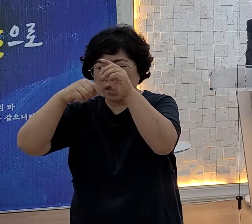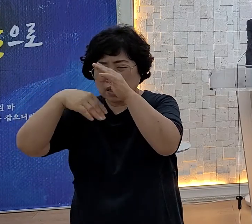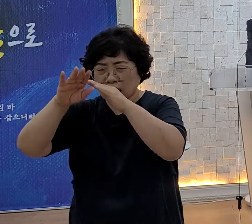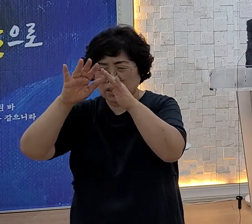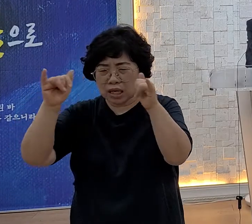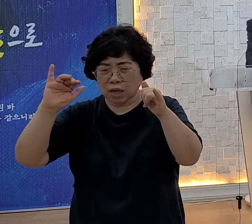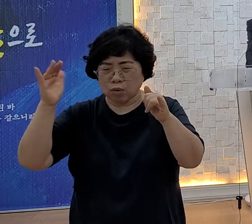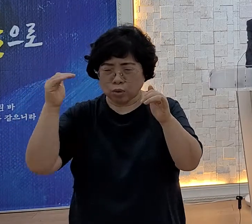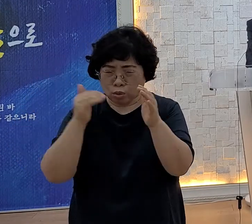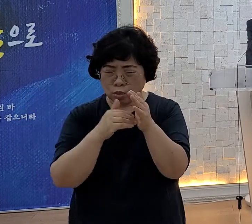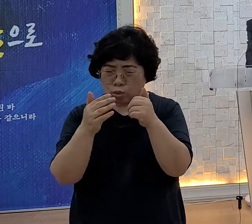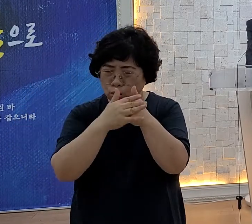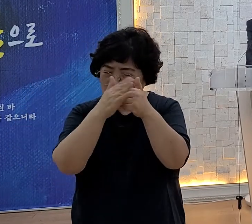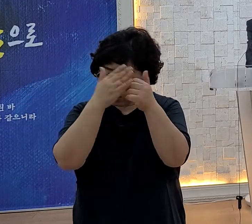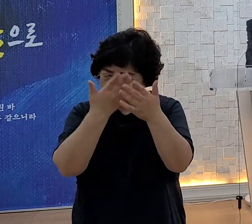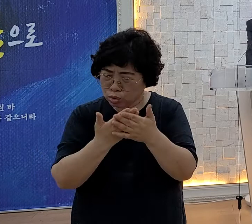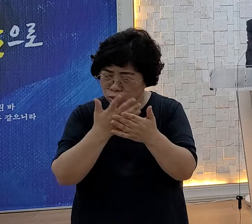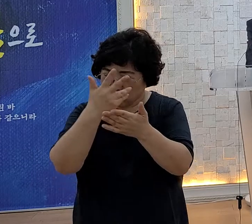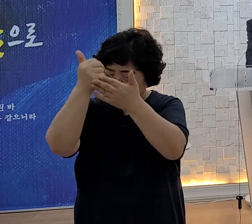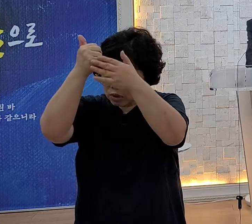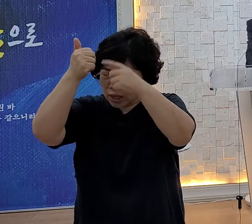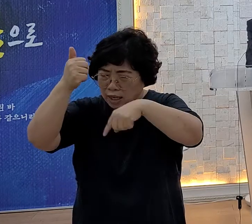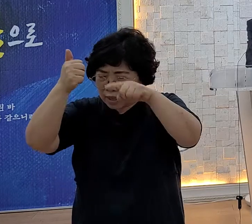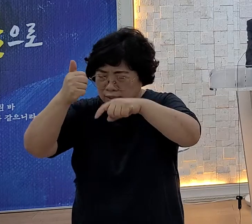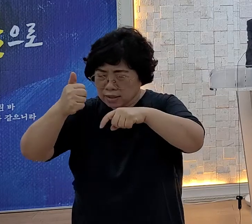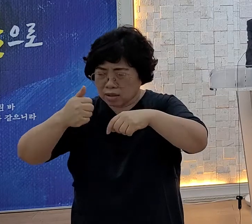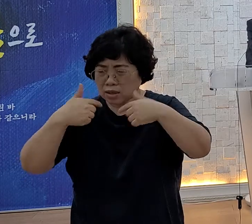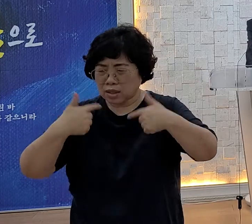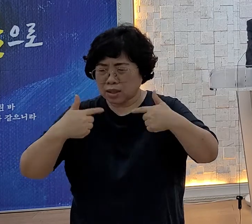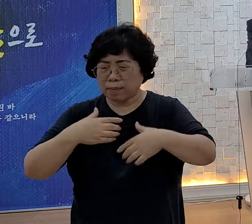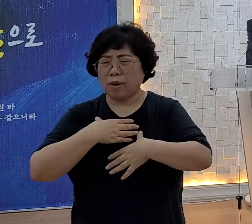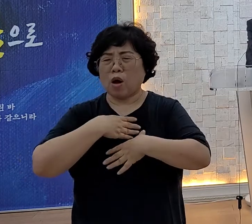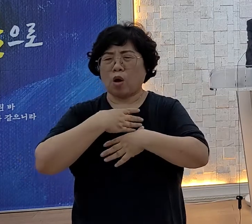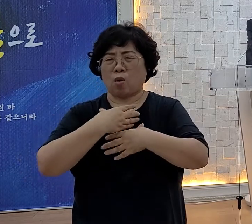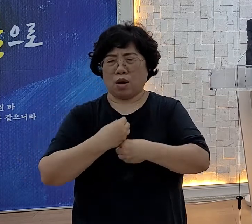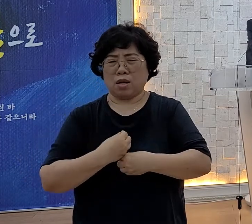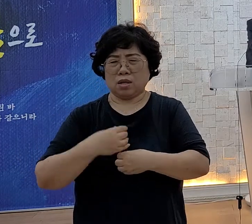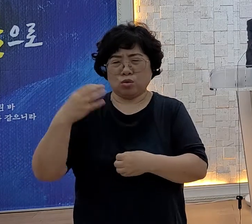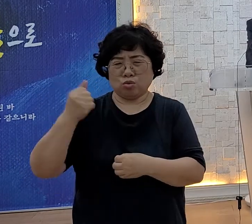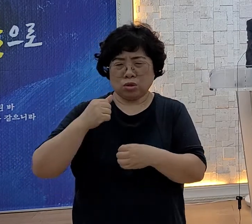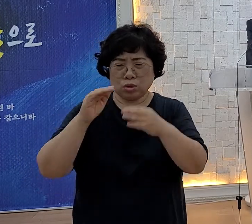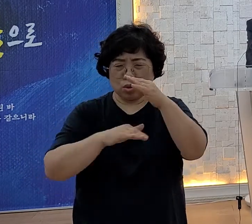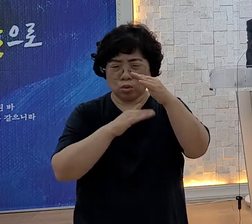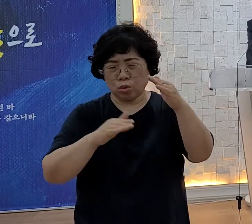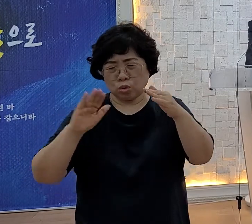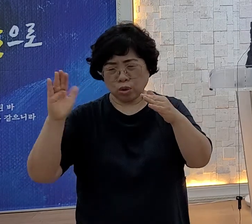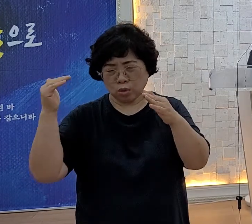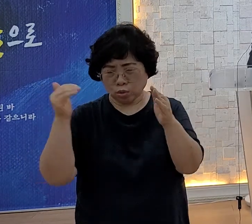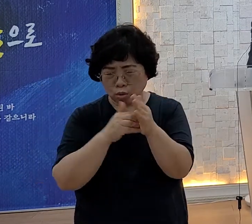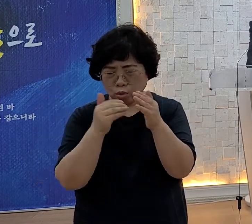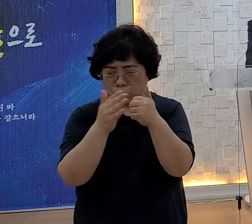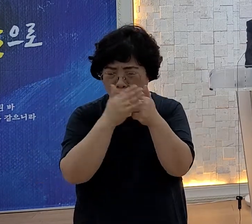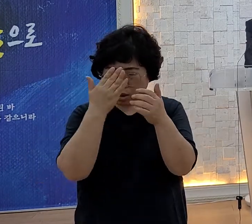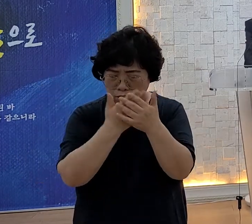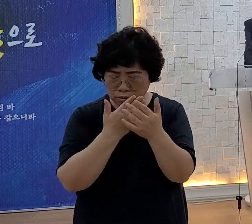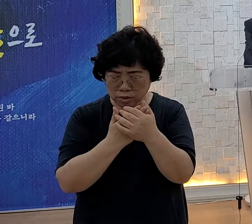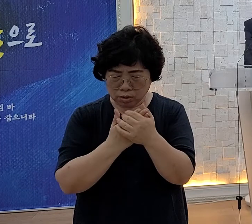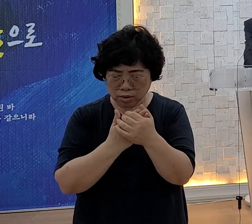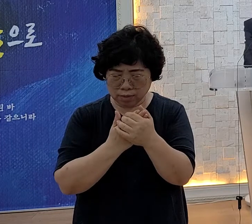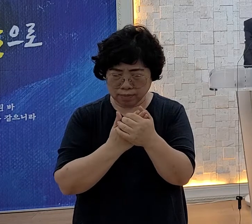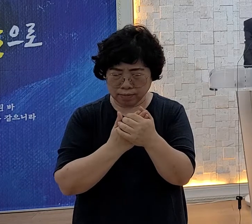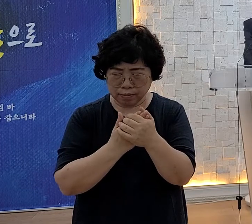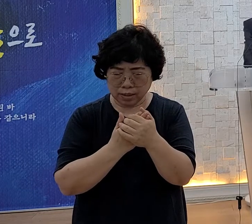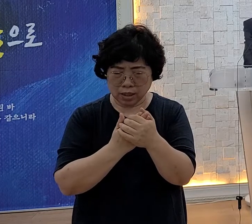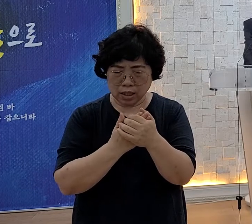안에서 누리는 그 평안과 안식을 늘 사모하는 우리 호산나 성도들 되게 하여 주시옵소서. 이 시간 여러